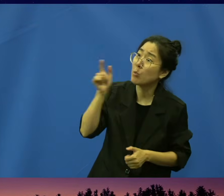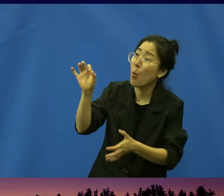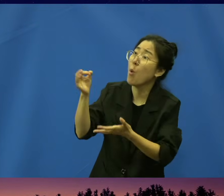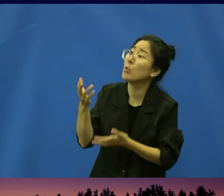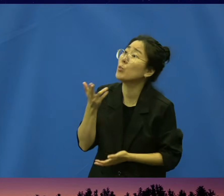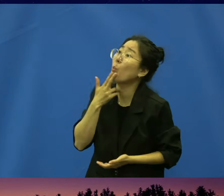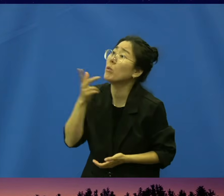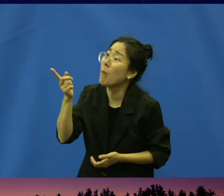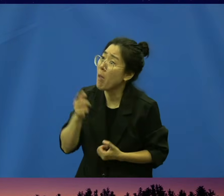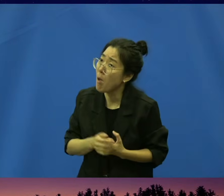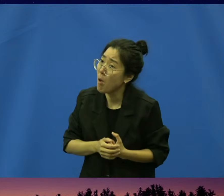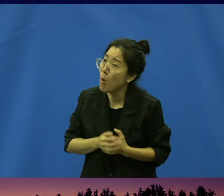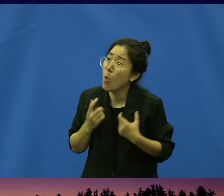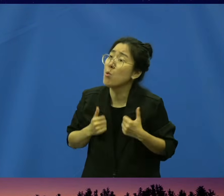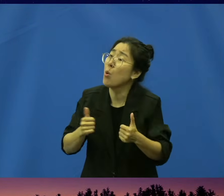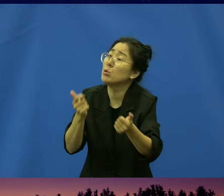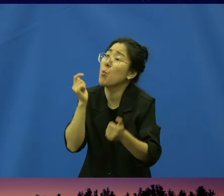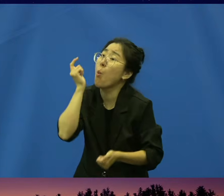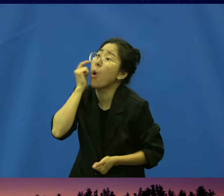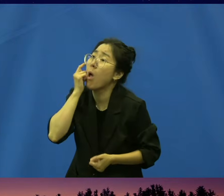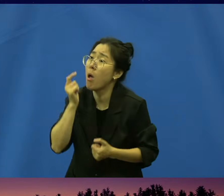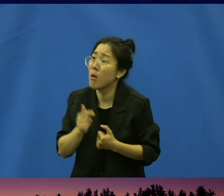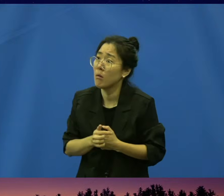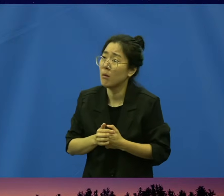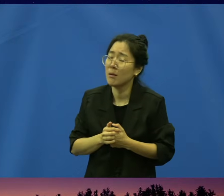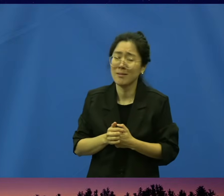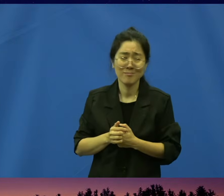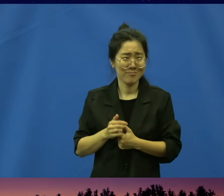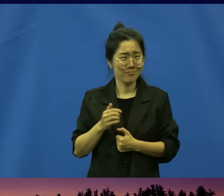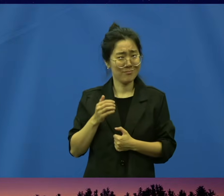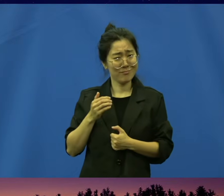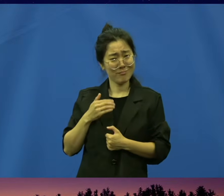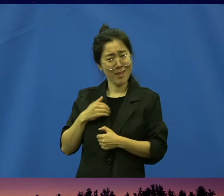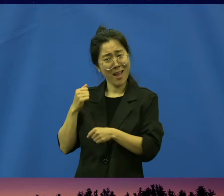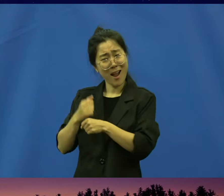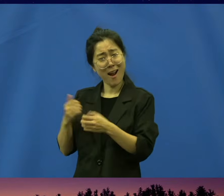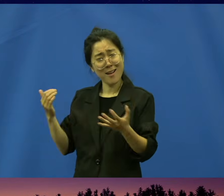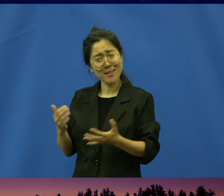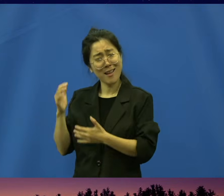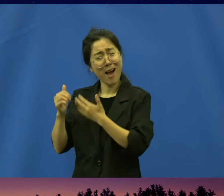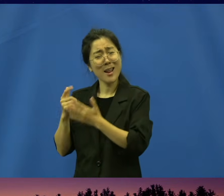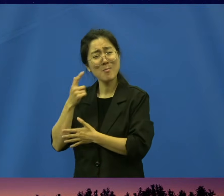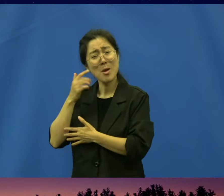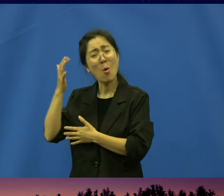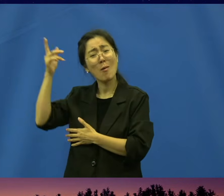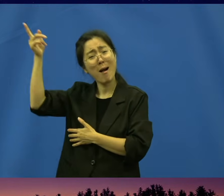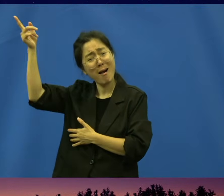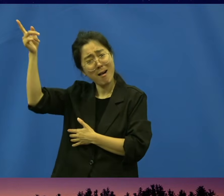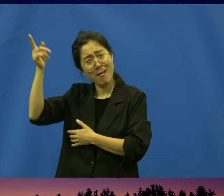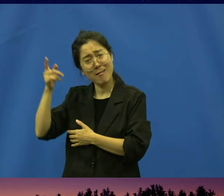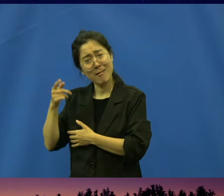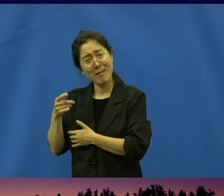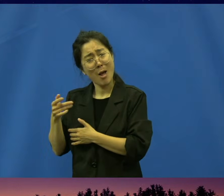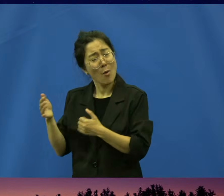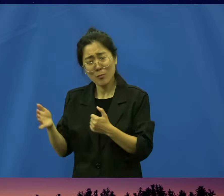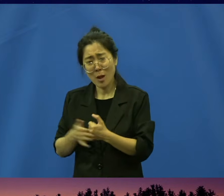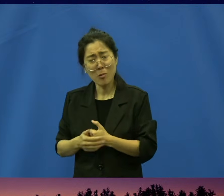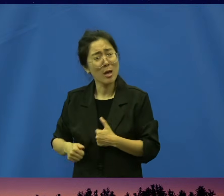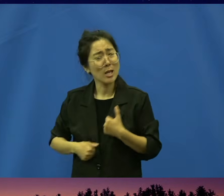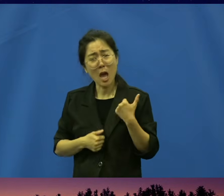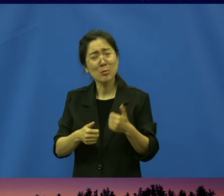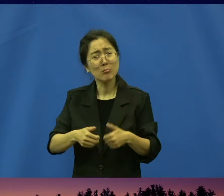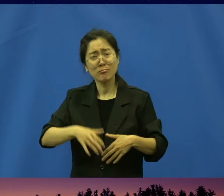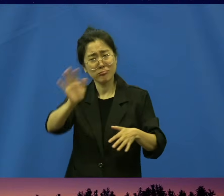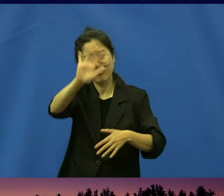하겠습니다. 그런 사람들이 모이면 연합이 됩니다. 왜냐하면 우리들끼리 모이려고 그러면 연합이